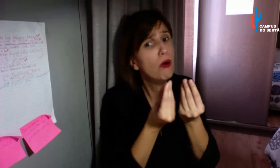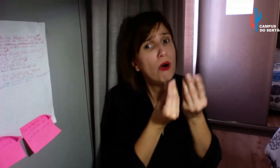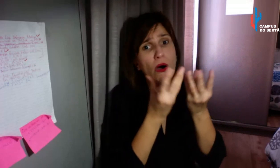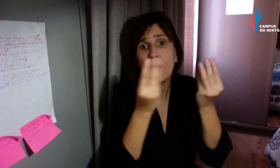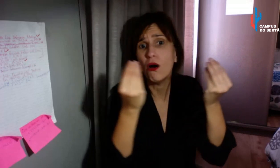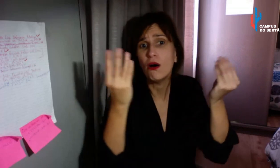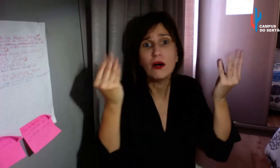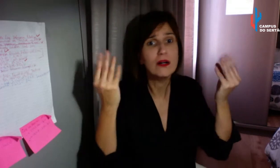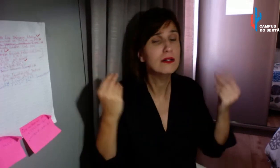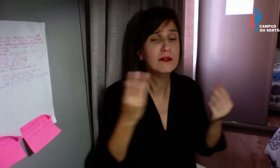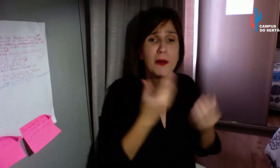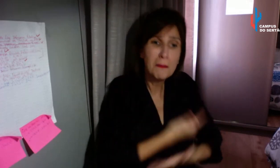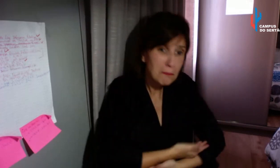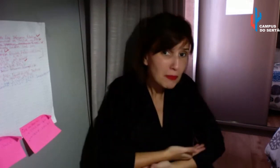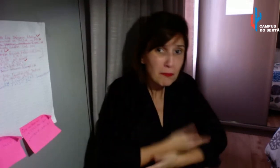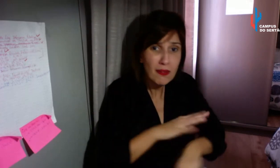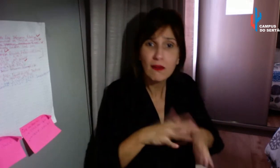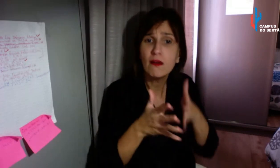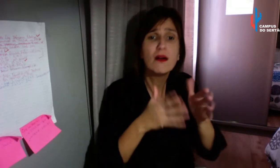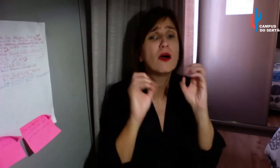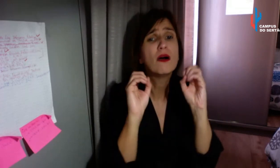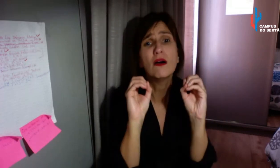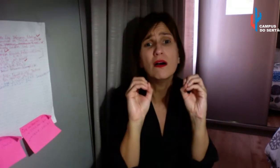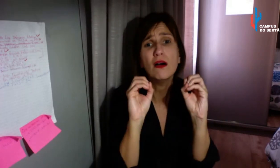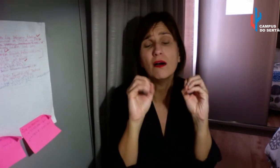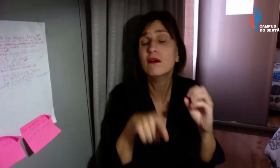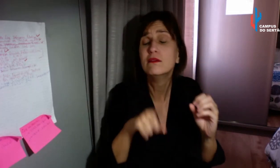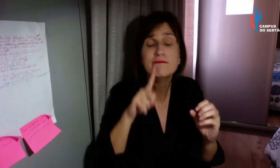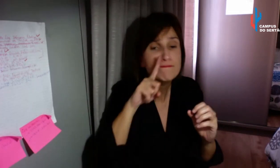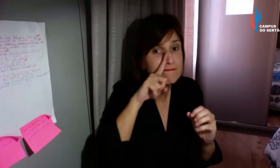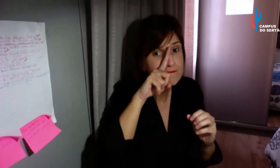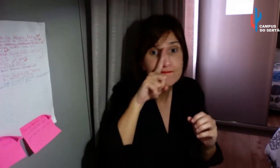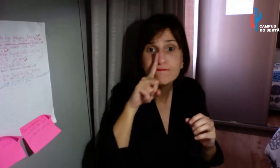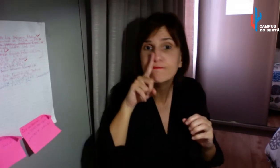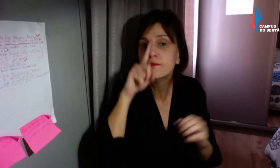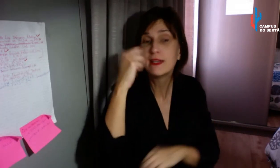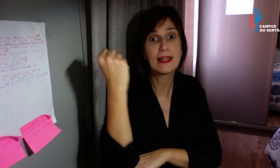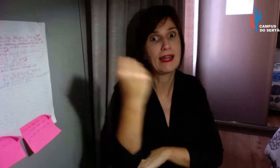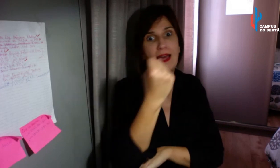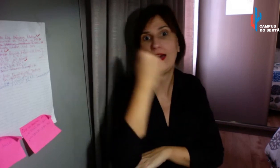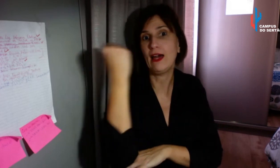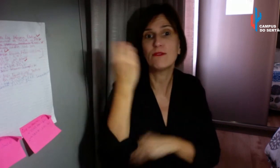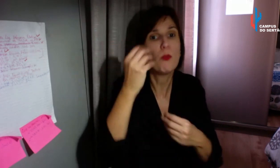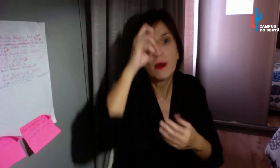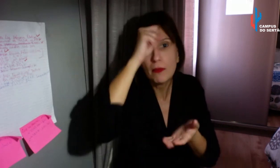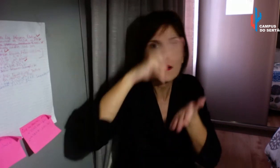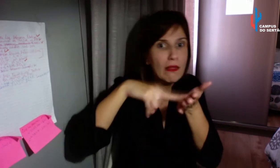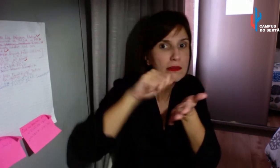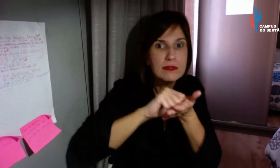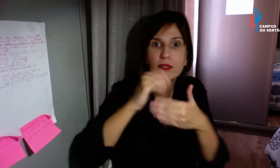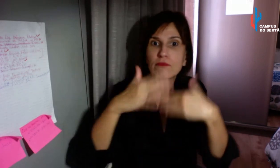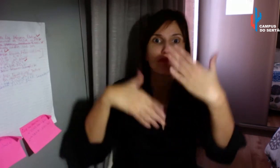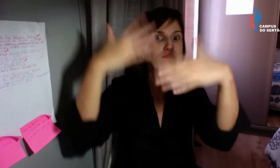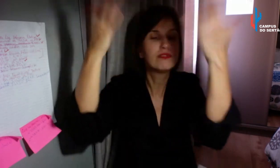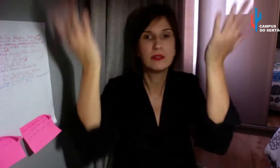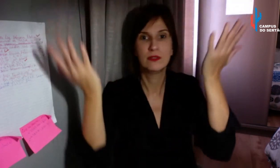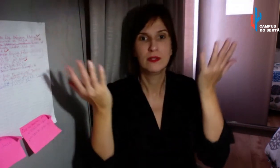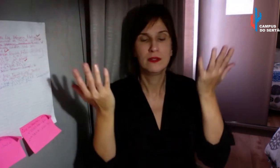um contato tardio, lá pelos 15 anos, com sua língua, e as crianças acabam tendo um risco